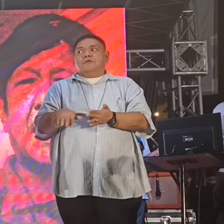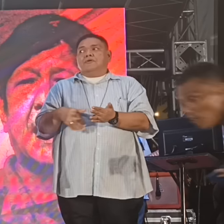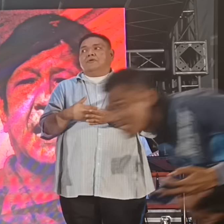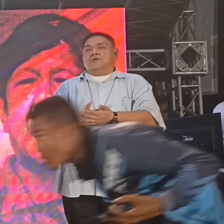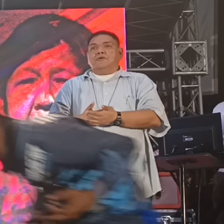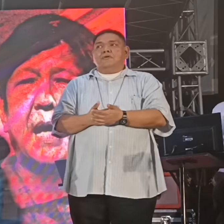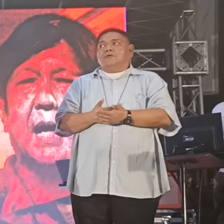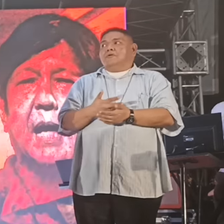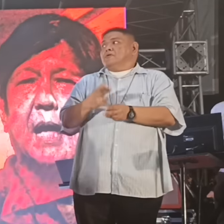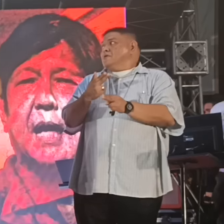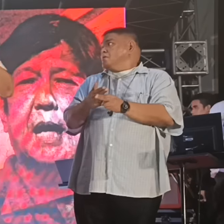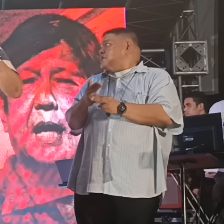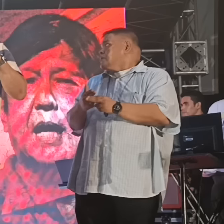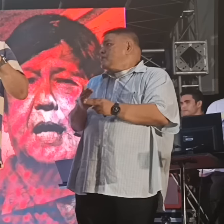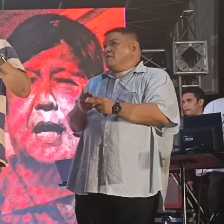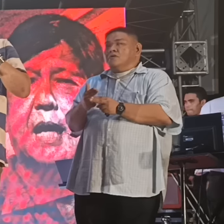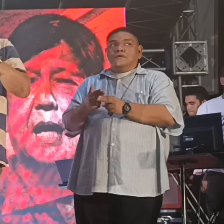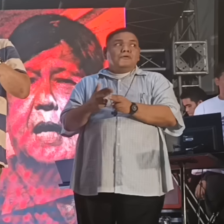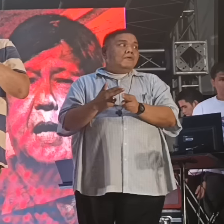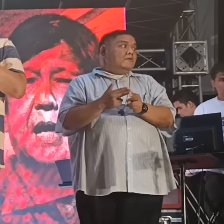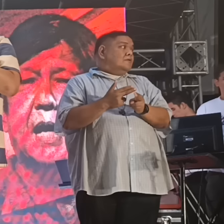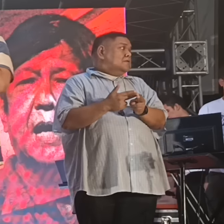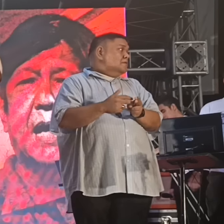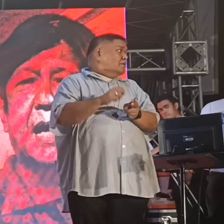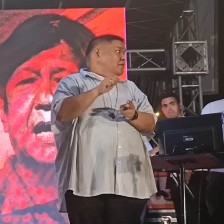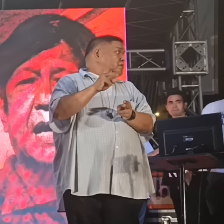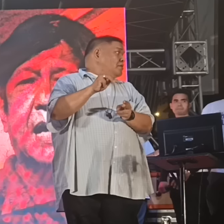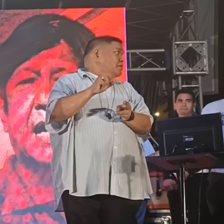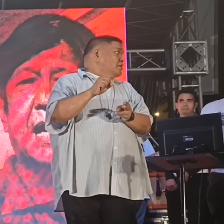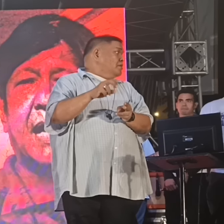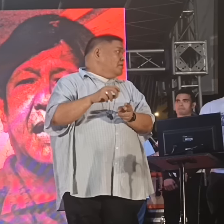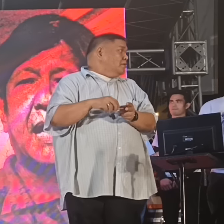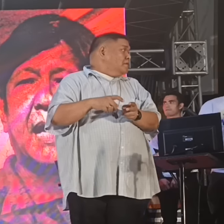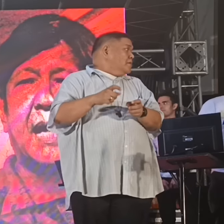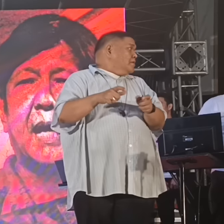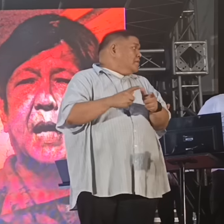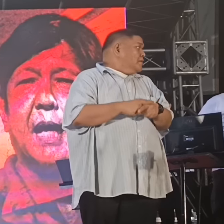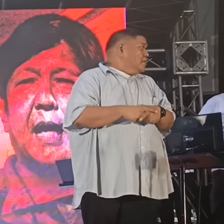kilala ito. Ang pangalan niya ay Amado Hernandez. Itong isang line niya.